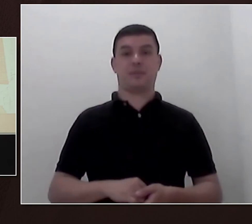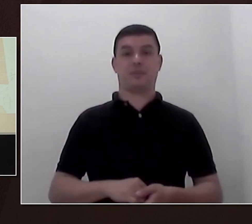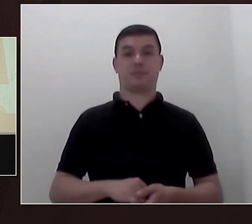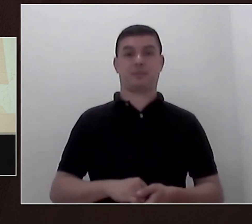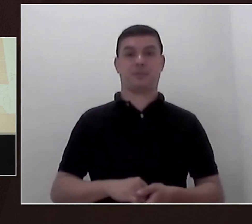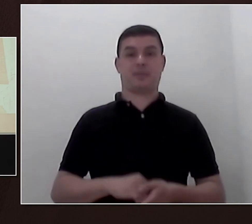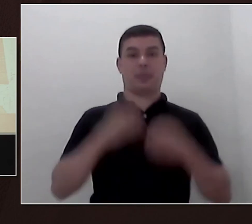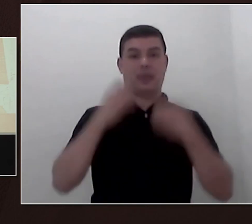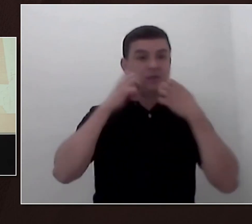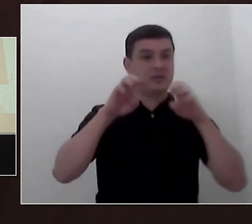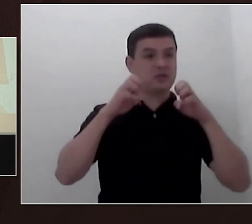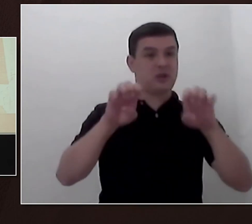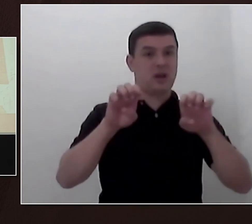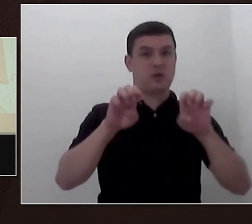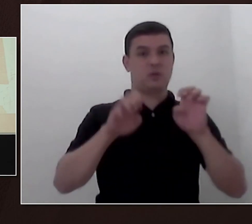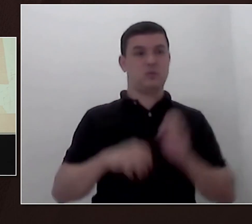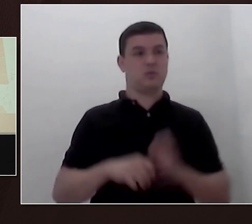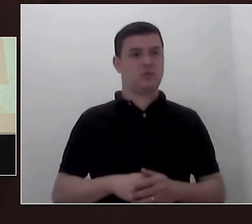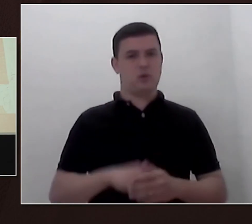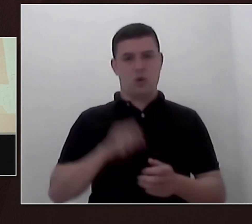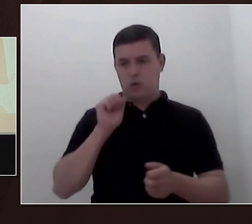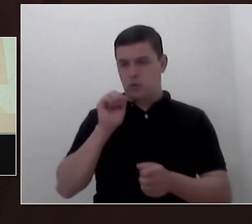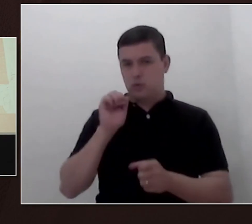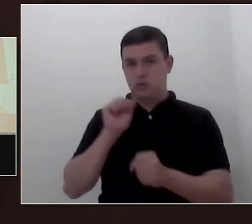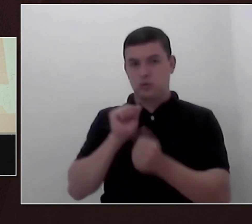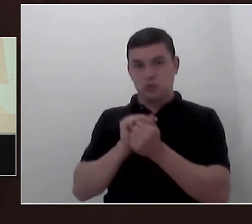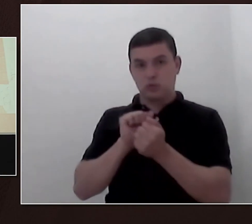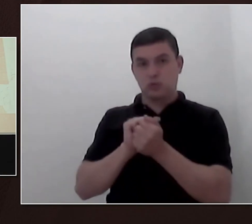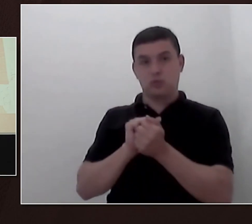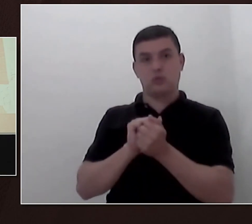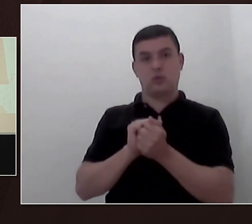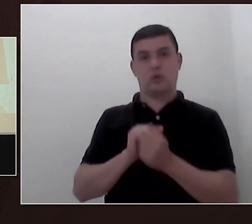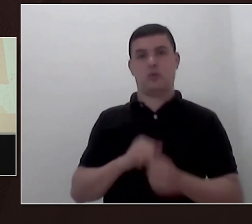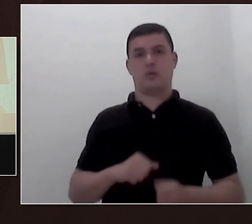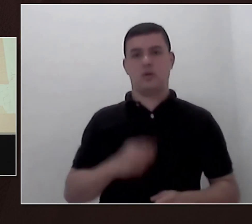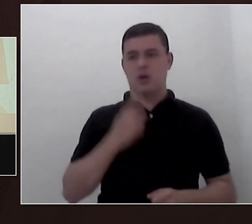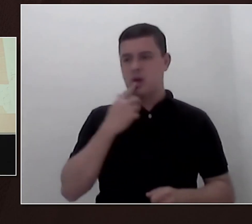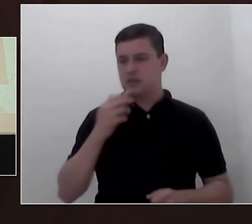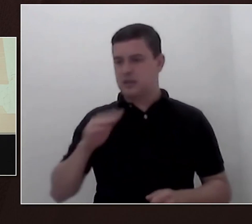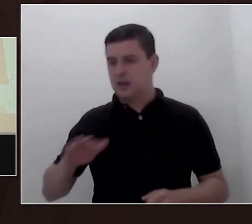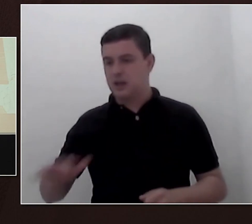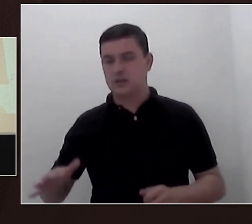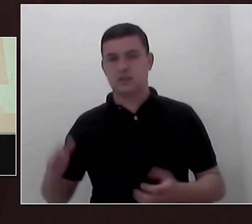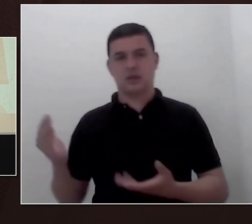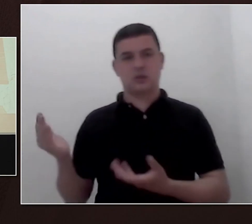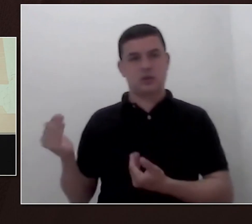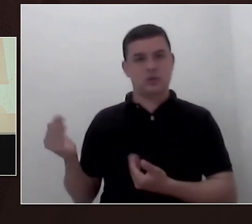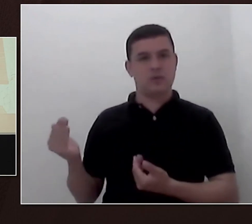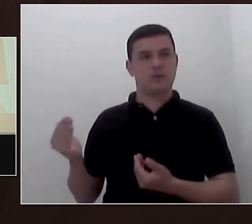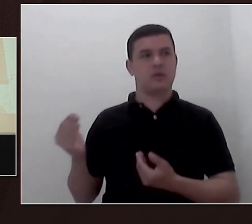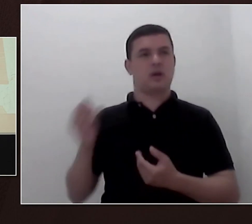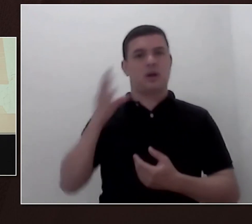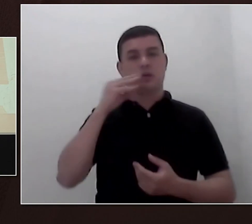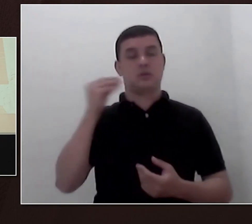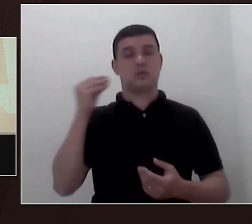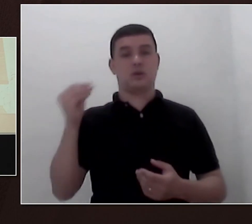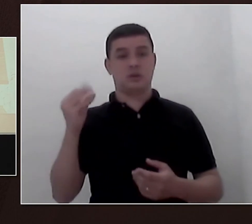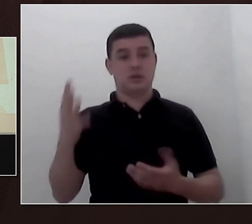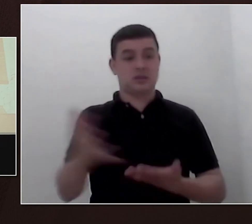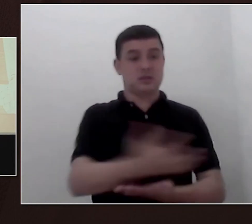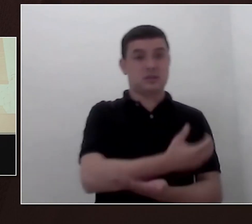evangelho, para viver intensamente a vida da igreja. Isso vai salvá-los. como está salvando vocês, não é isso?